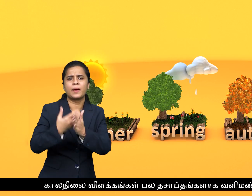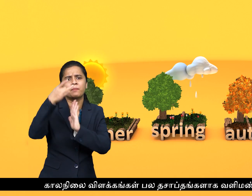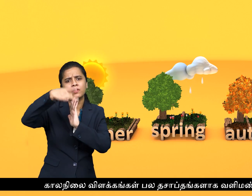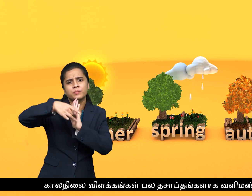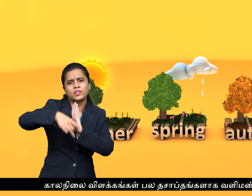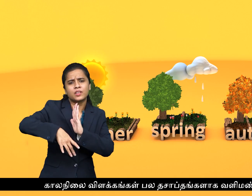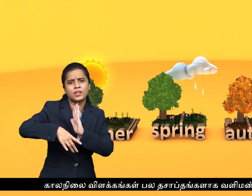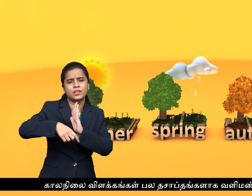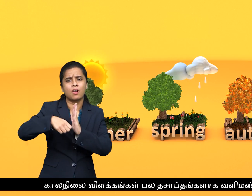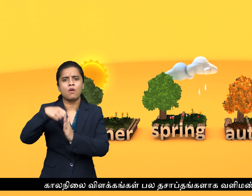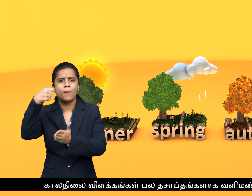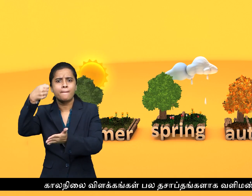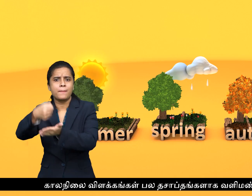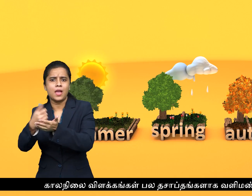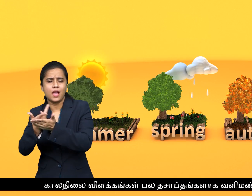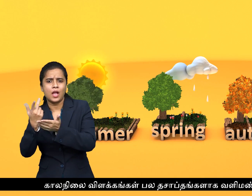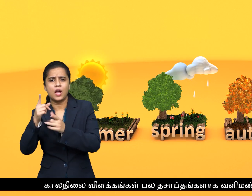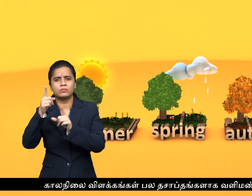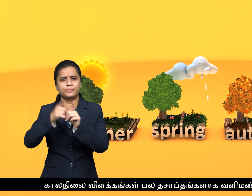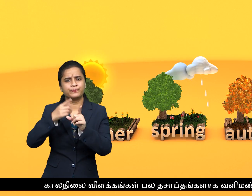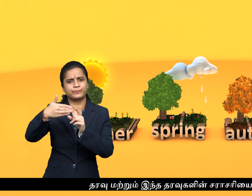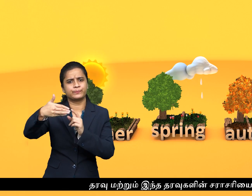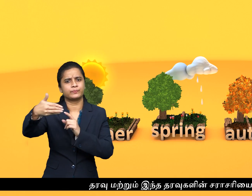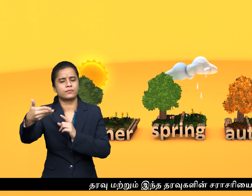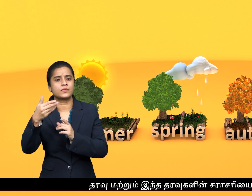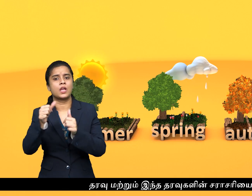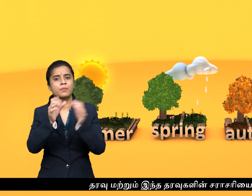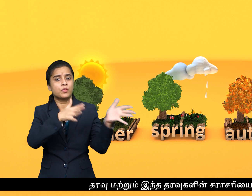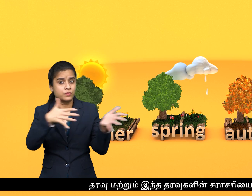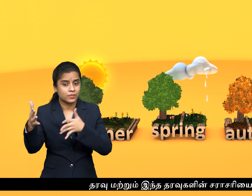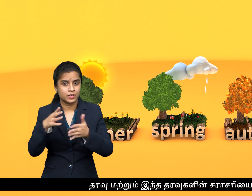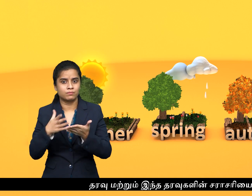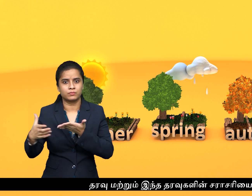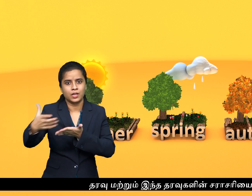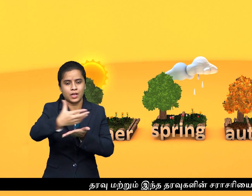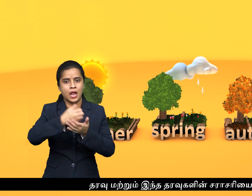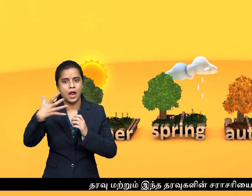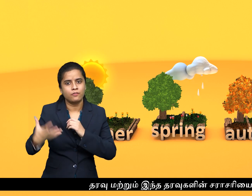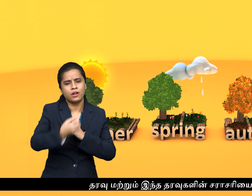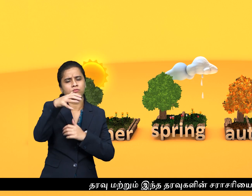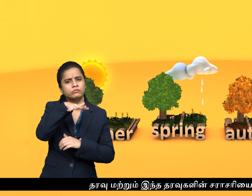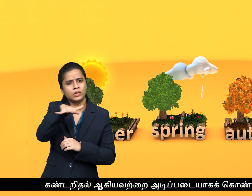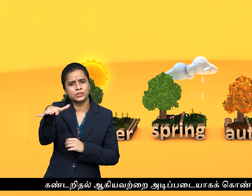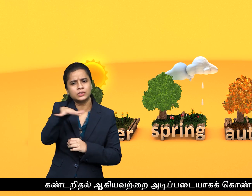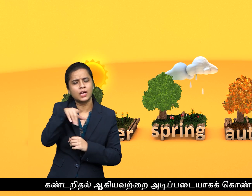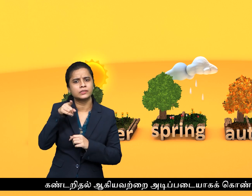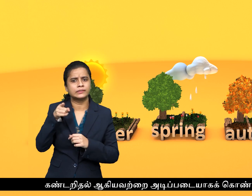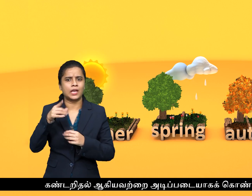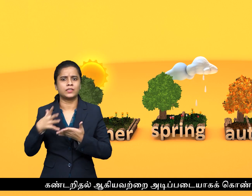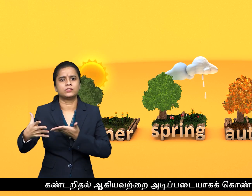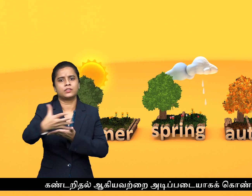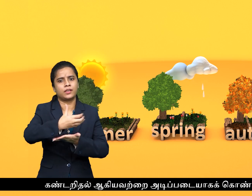காலநிலை விளக்கங்கள் பல தசாப்தங்களாக வளிமண்டல தரவு மற்றும் இந்த தரவுகளின் சராசரியை